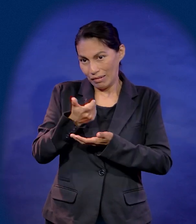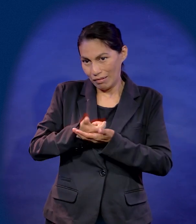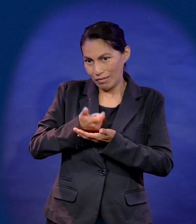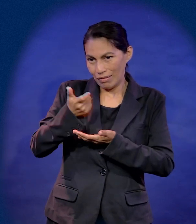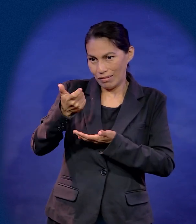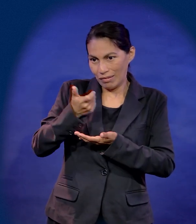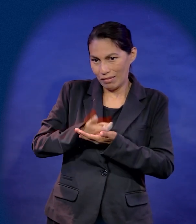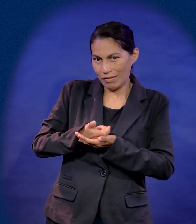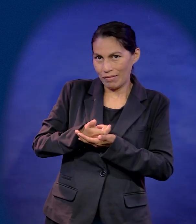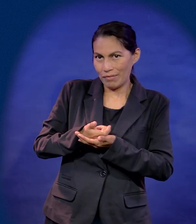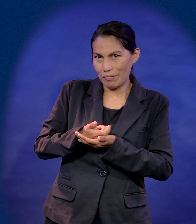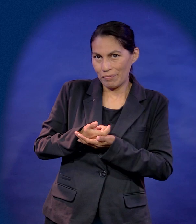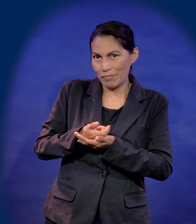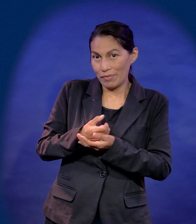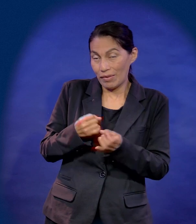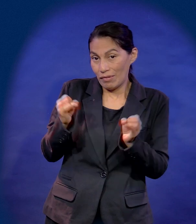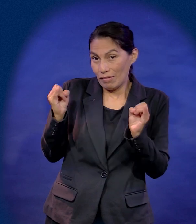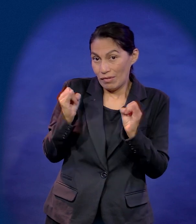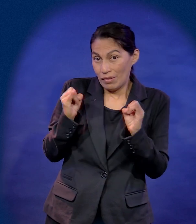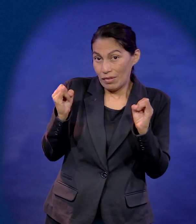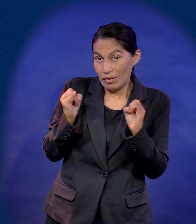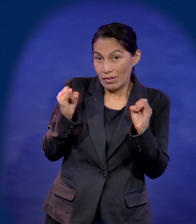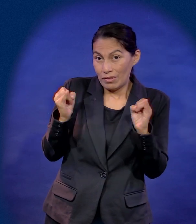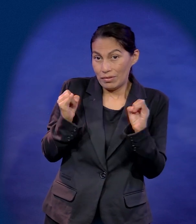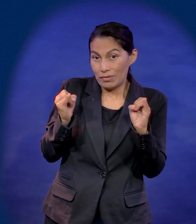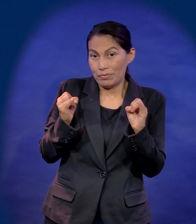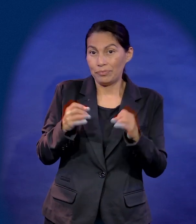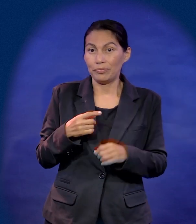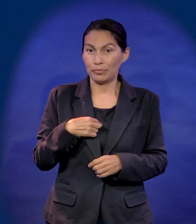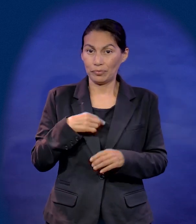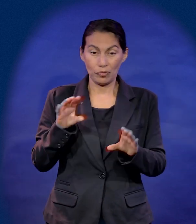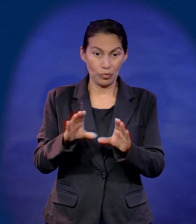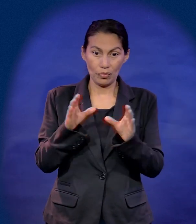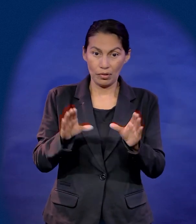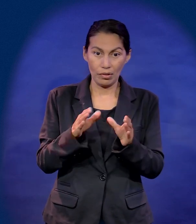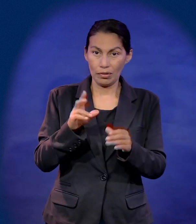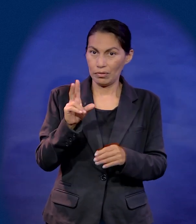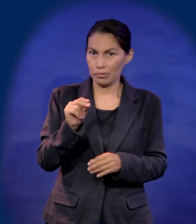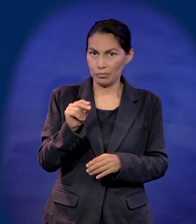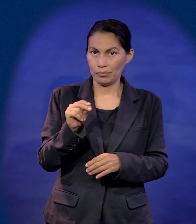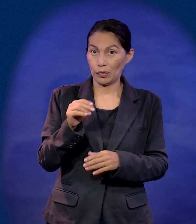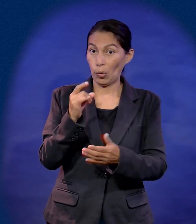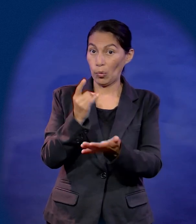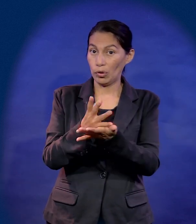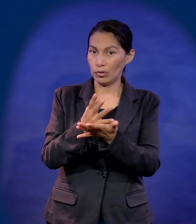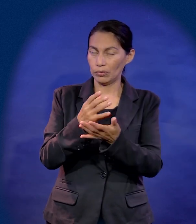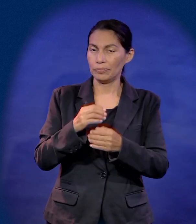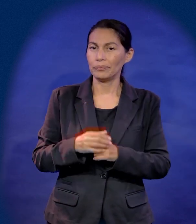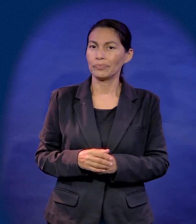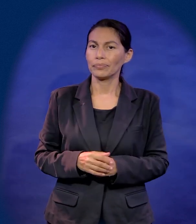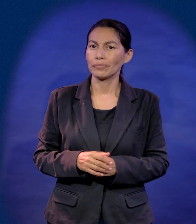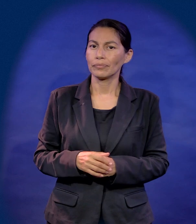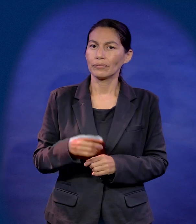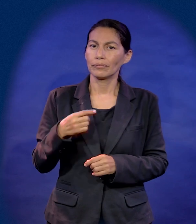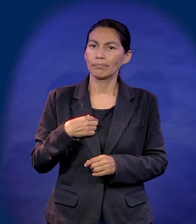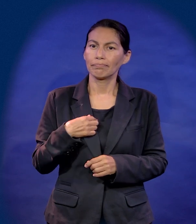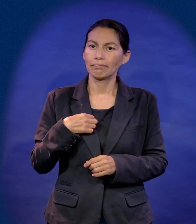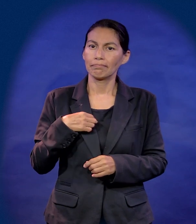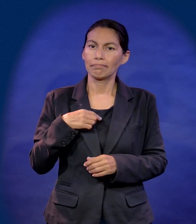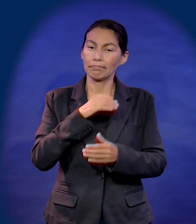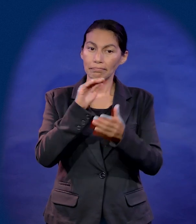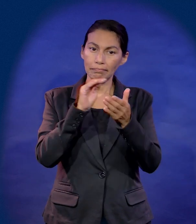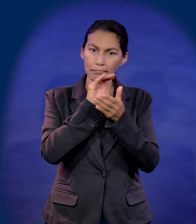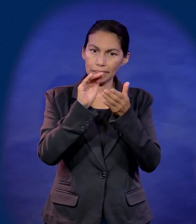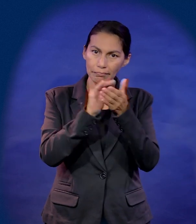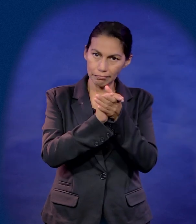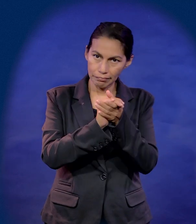Y me acuerdo que para ganar un dinerito extra en invierno, el único invierno que no colporté, el único, me